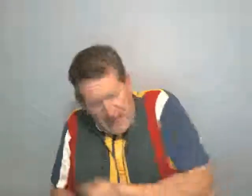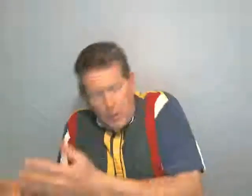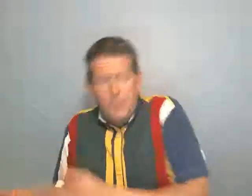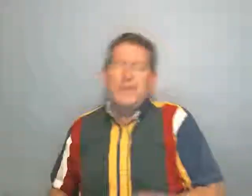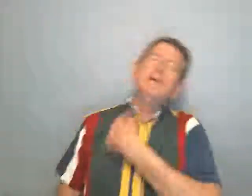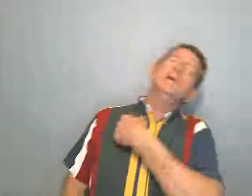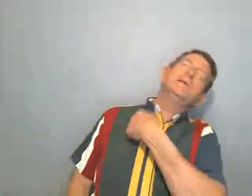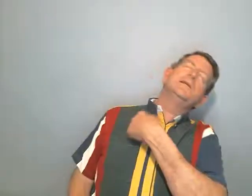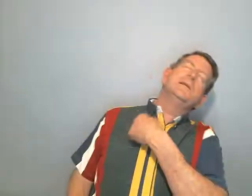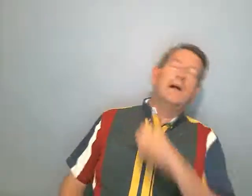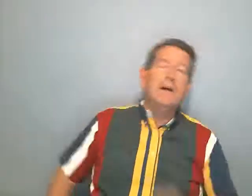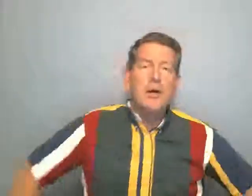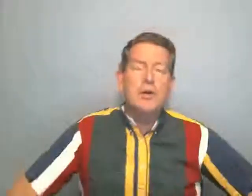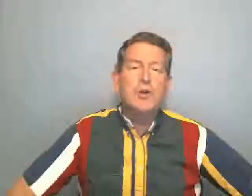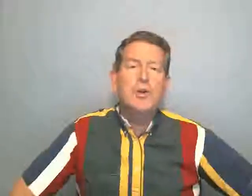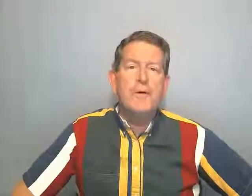ou bien c'est ça. Je devrais.